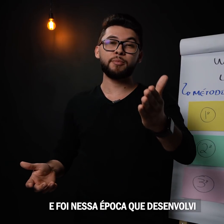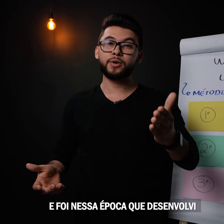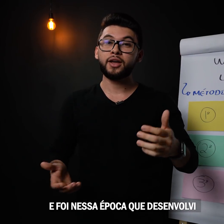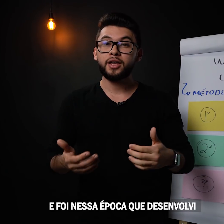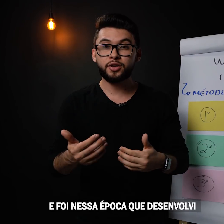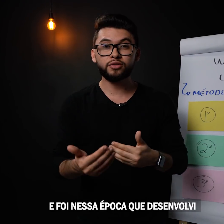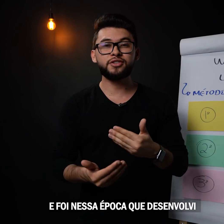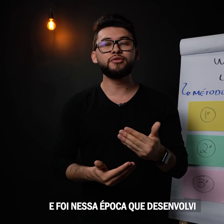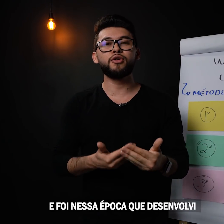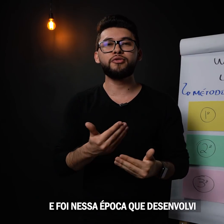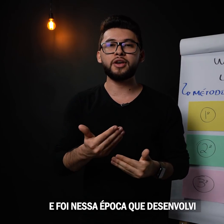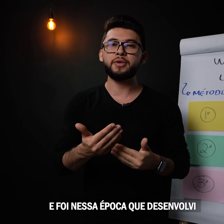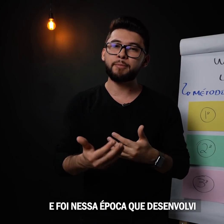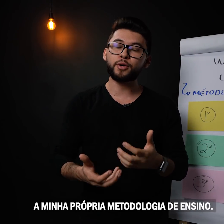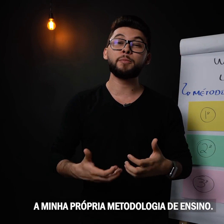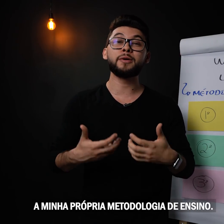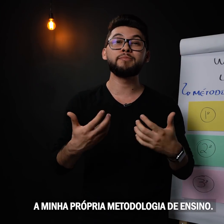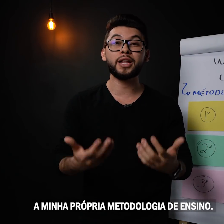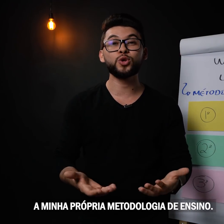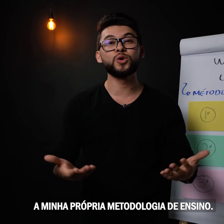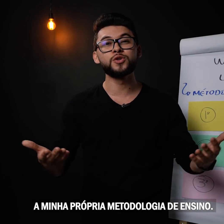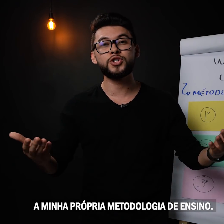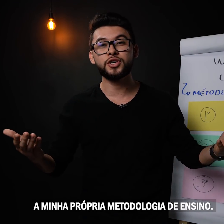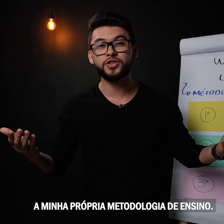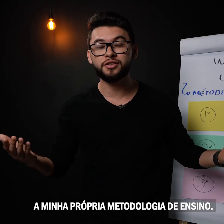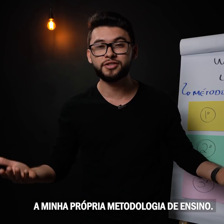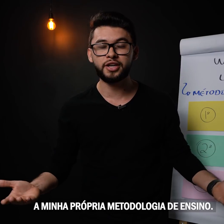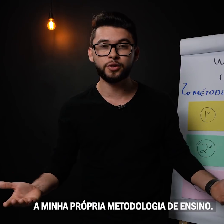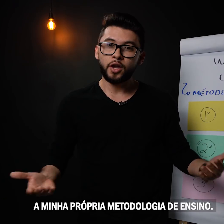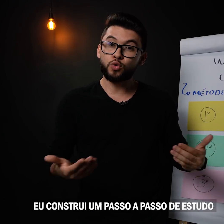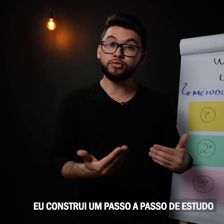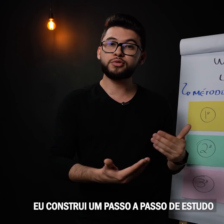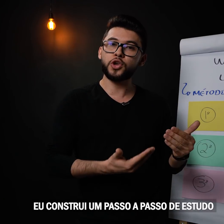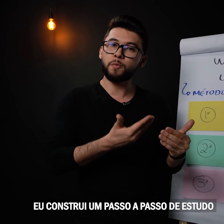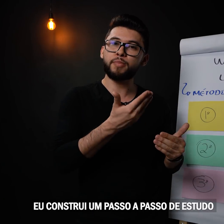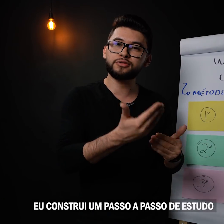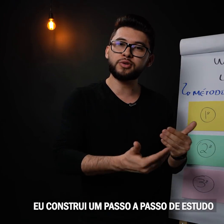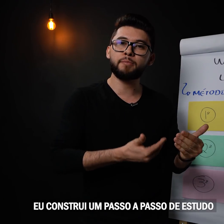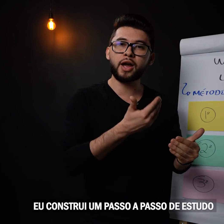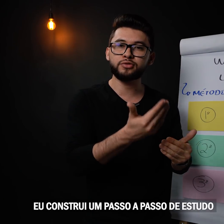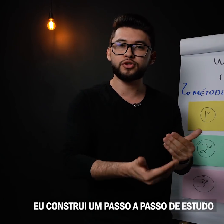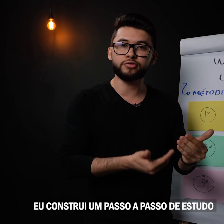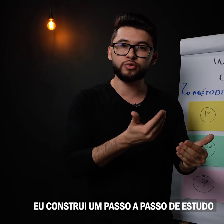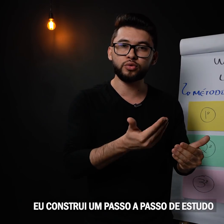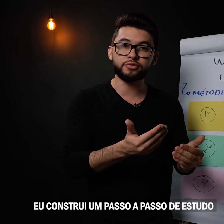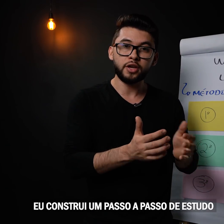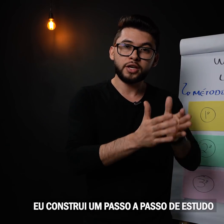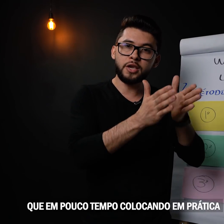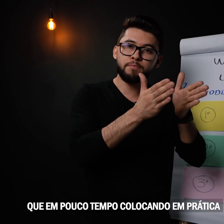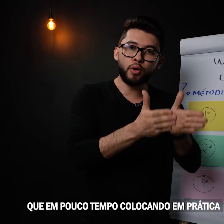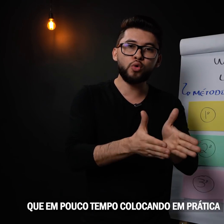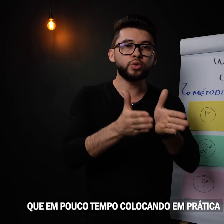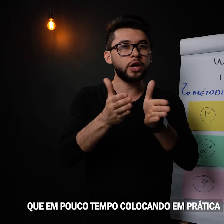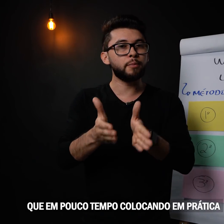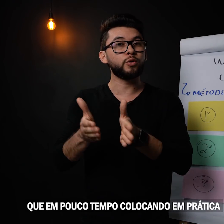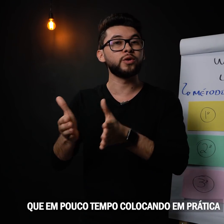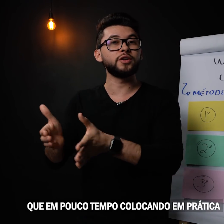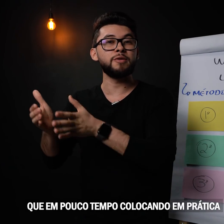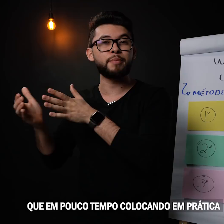época em que eu desenvolvi a minha própria metodologia de ensino. Eu construí um passo a passo de estudos que em pouco tempo, colocando em